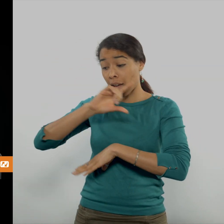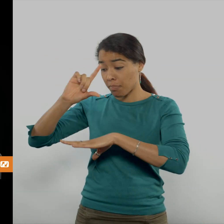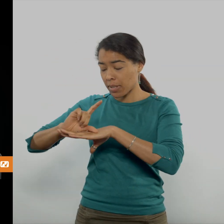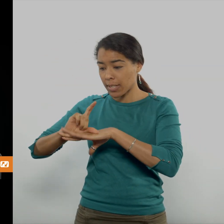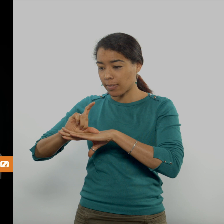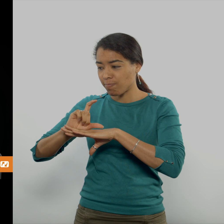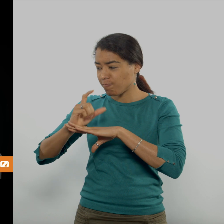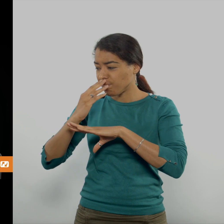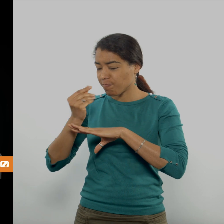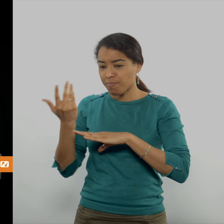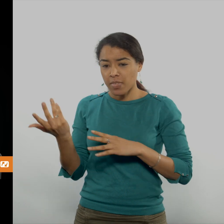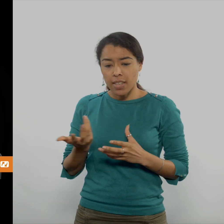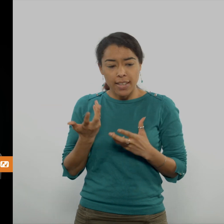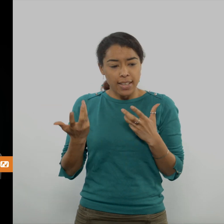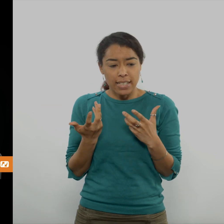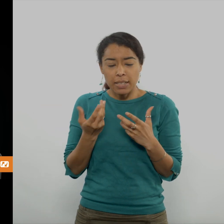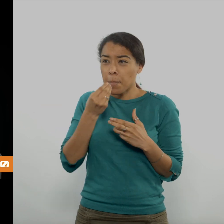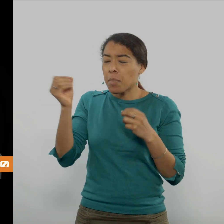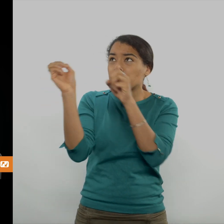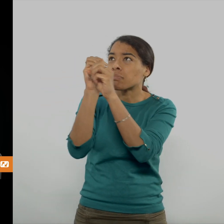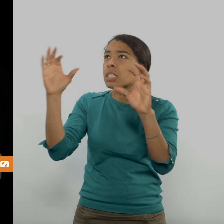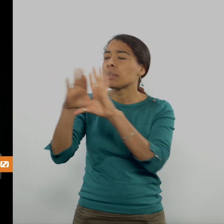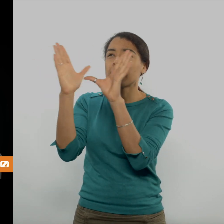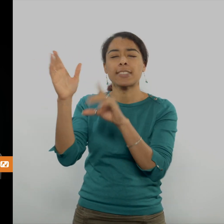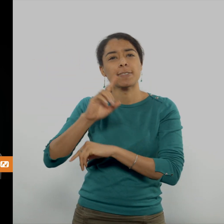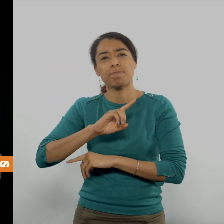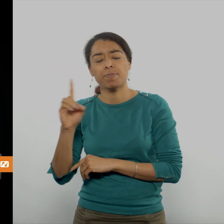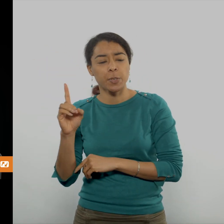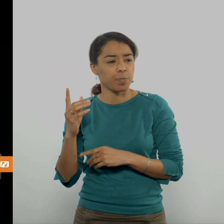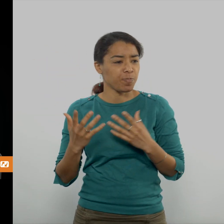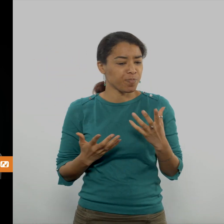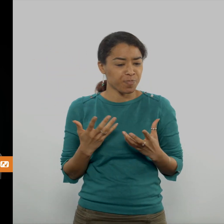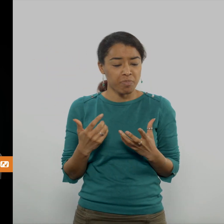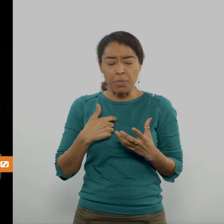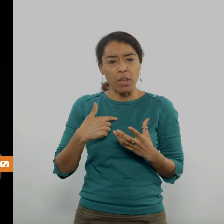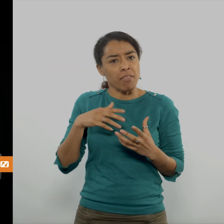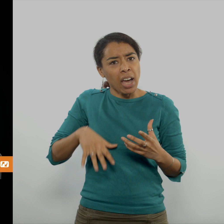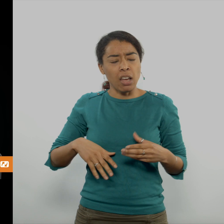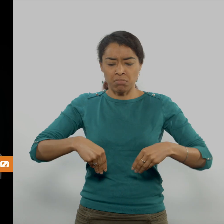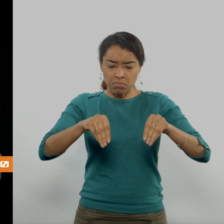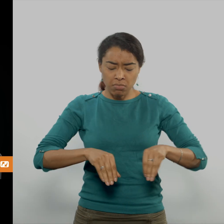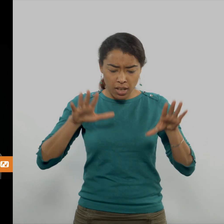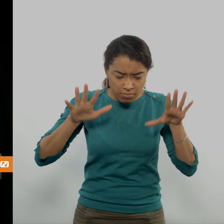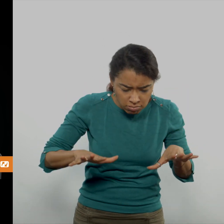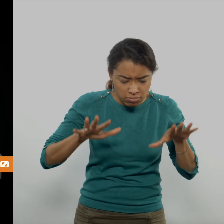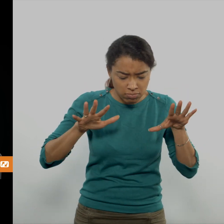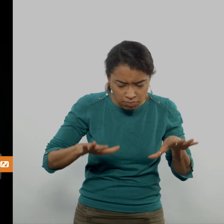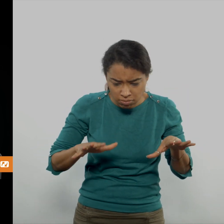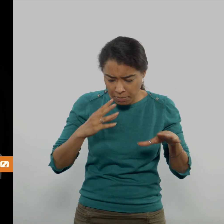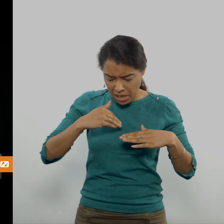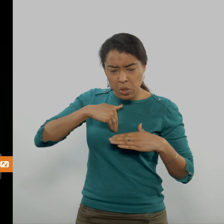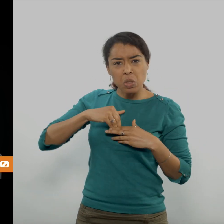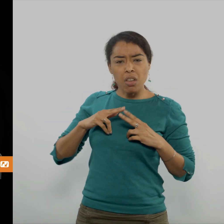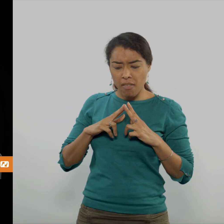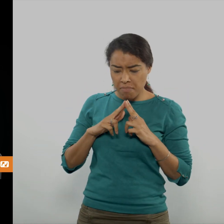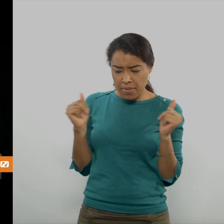l'islam, mais c'était pas la perception que j'avais de Dieu de base. Parce que je priais, je faisais les 5 prières, mais j'avais